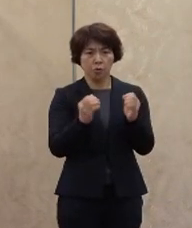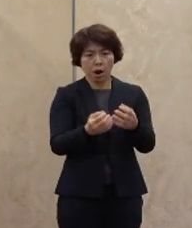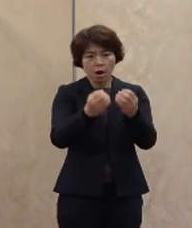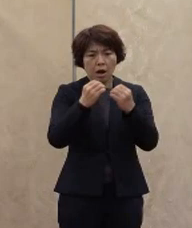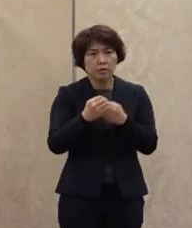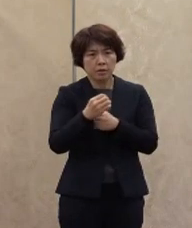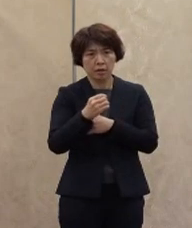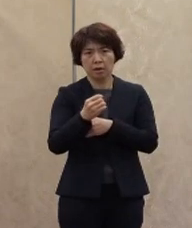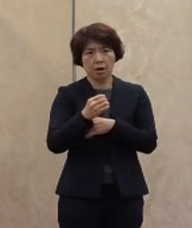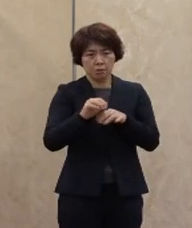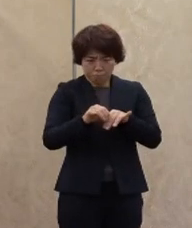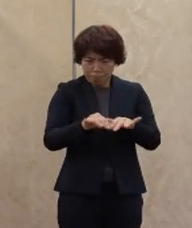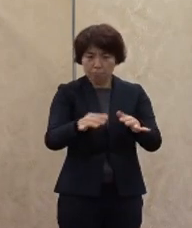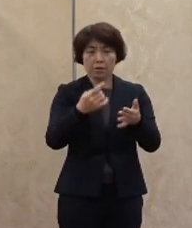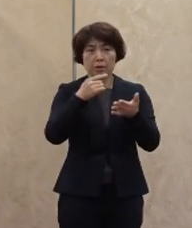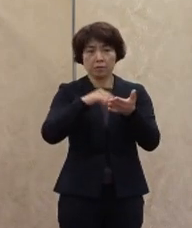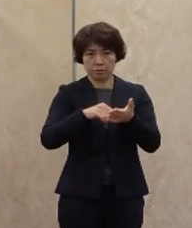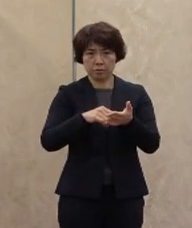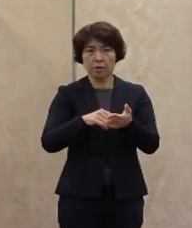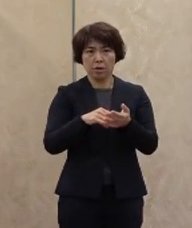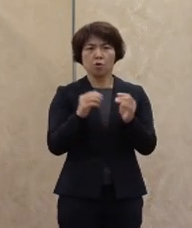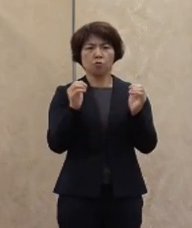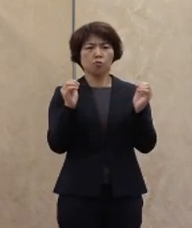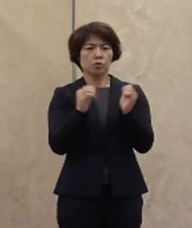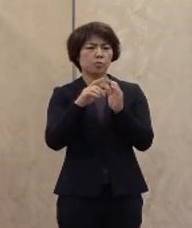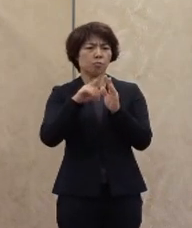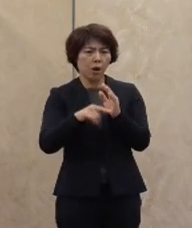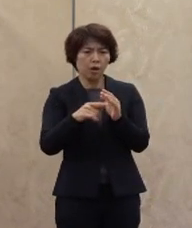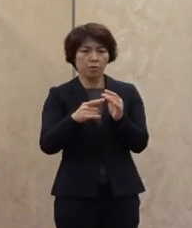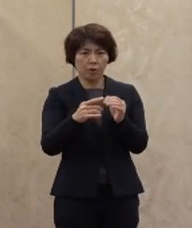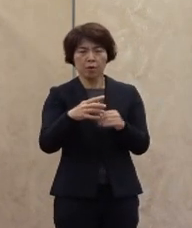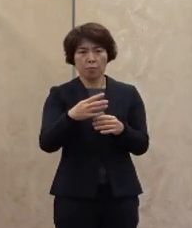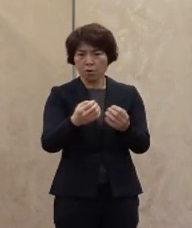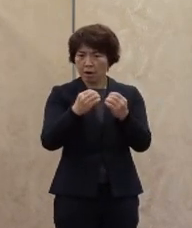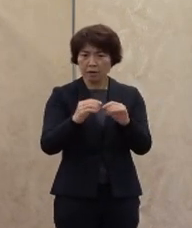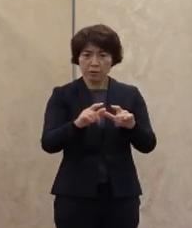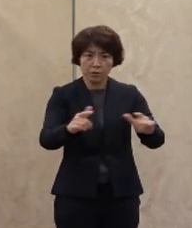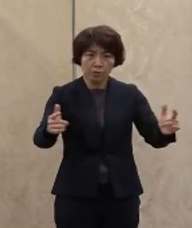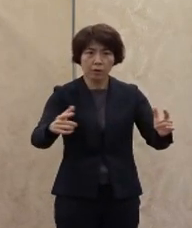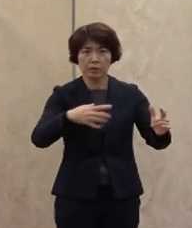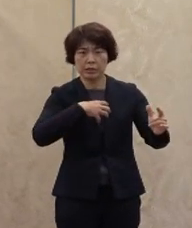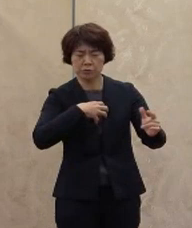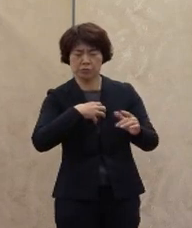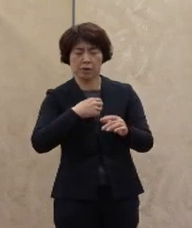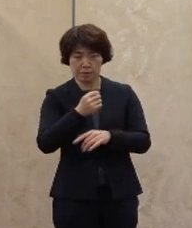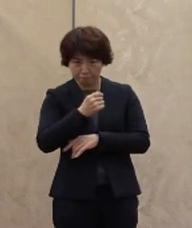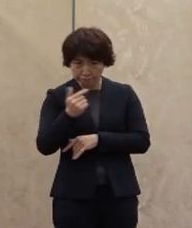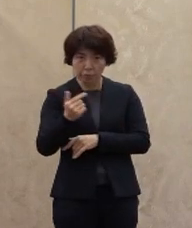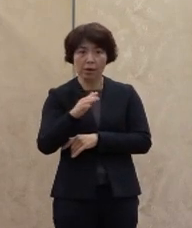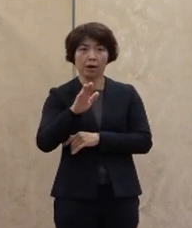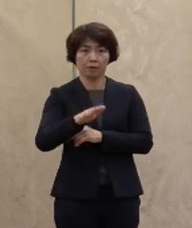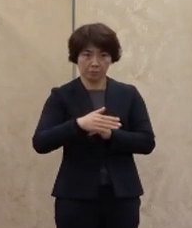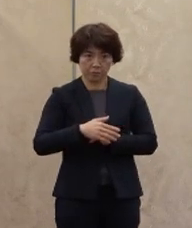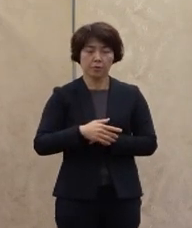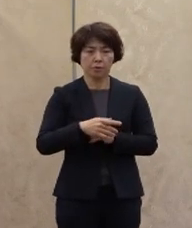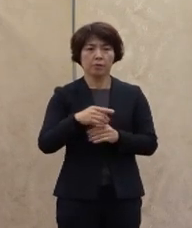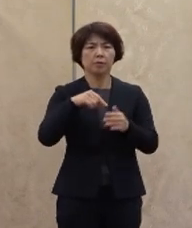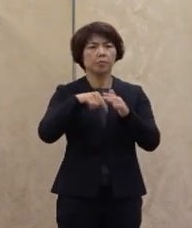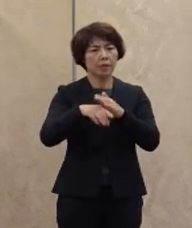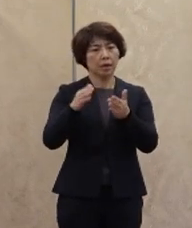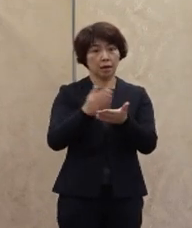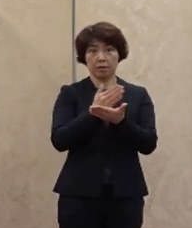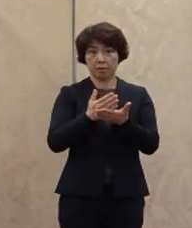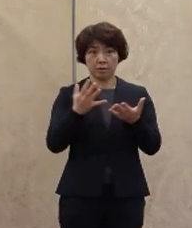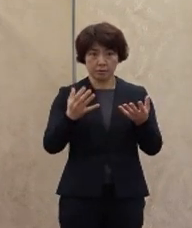冬についてはむしろリスクの方が大きく高いと、なんとかこの一冬を乗り越えなきゃいけないということで、その判断をしたというわけであります。です